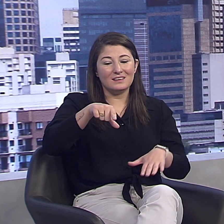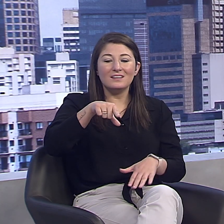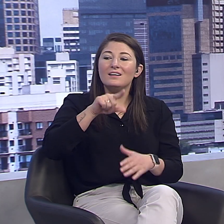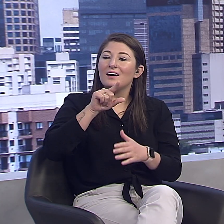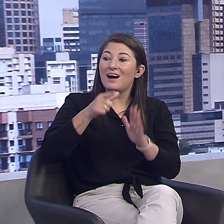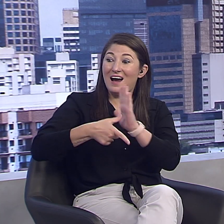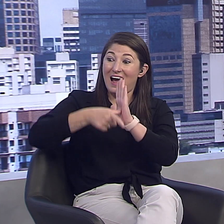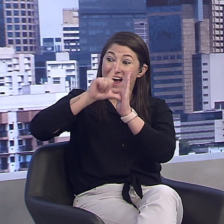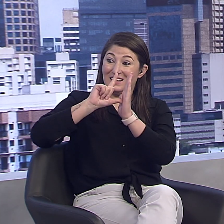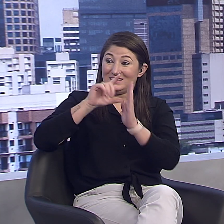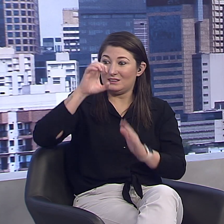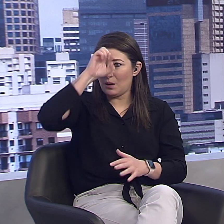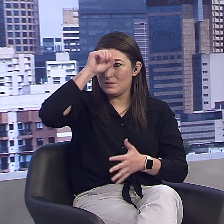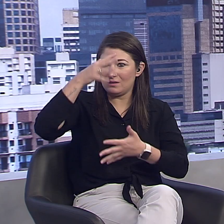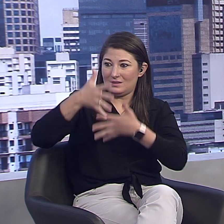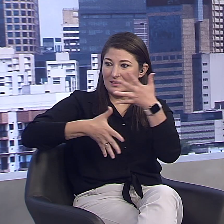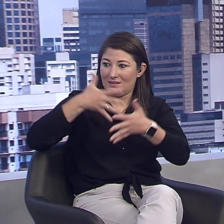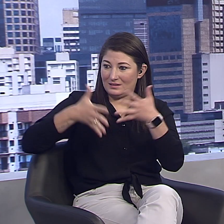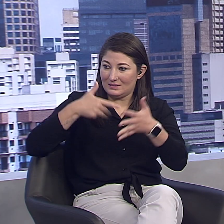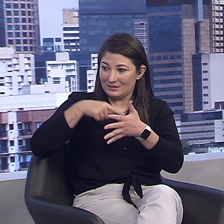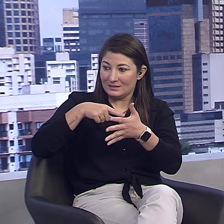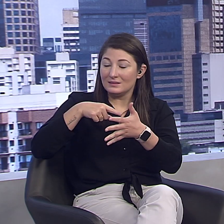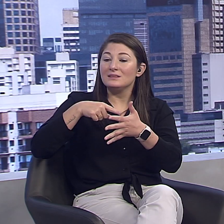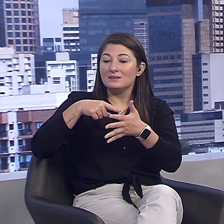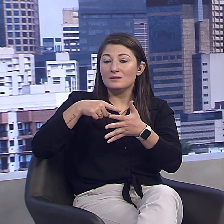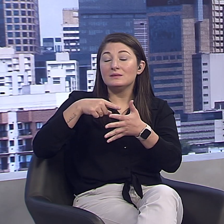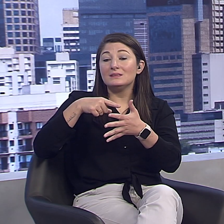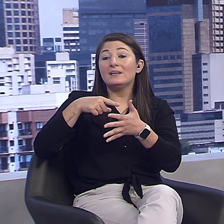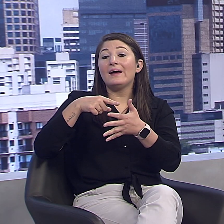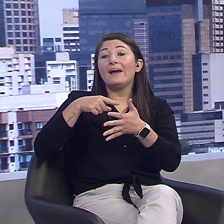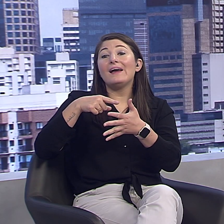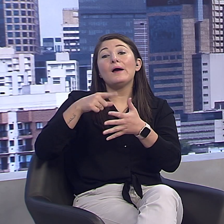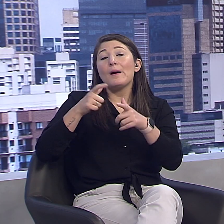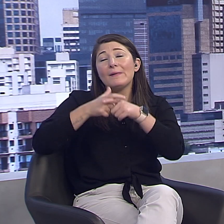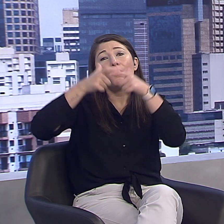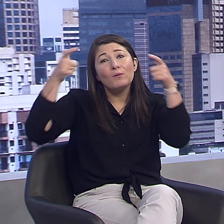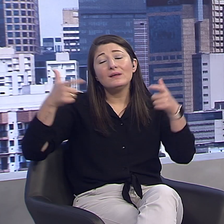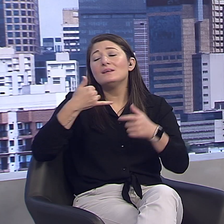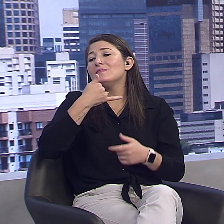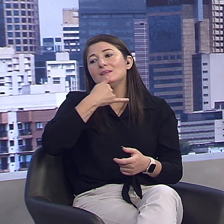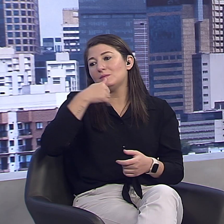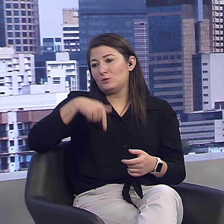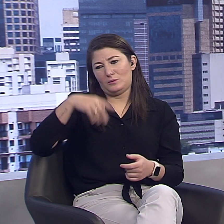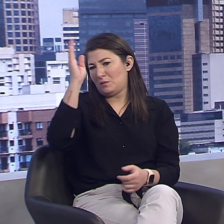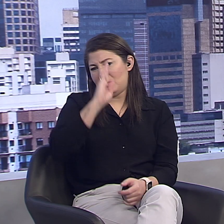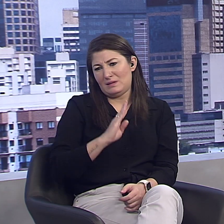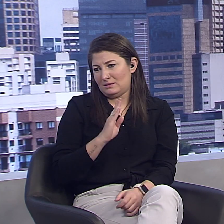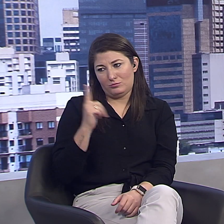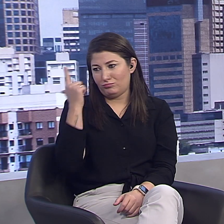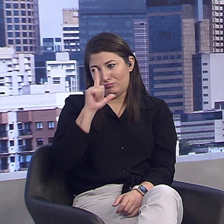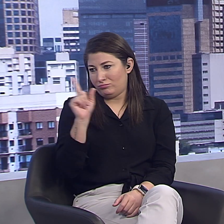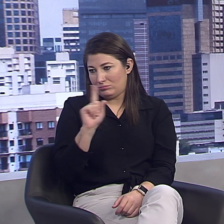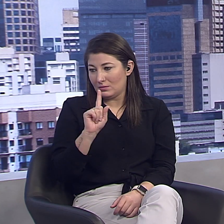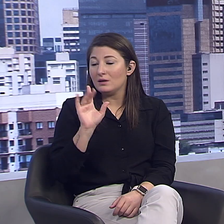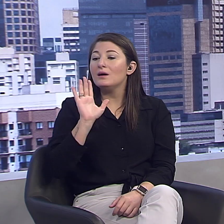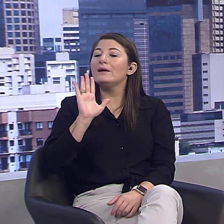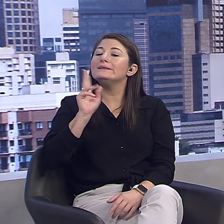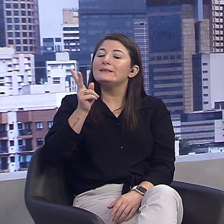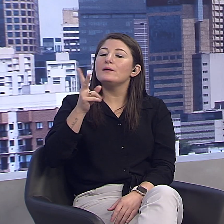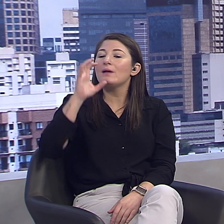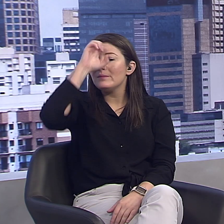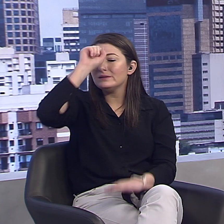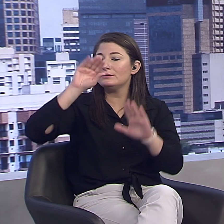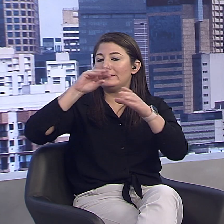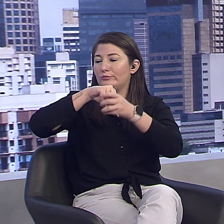Na verdade, a importância da aquisição da língua de sinais para as crianças surdas é muito